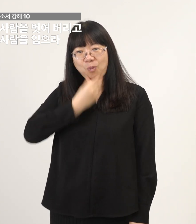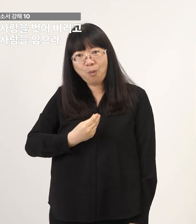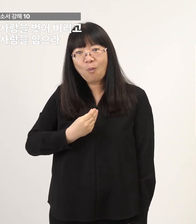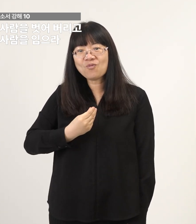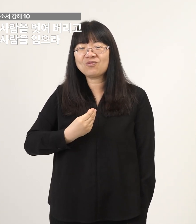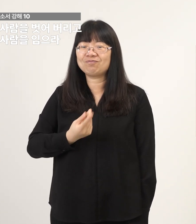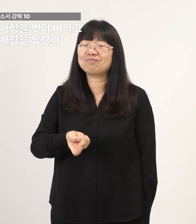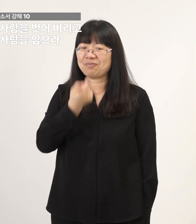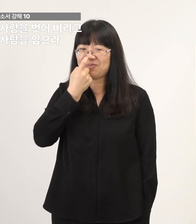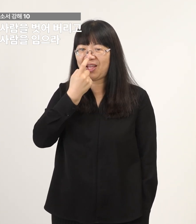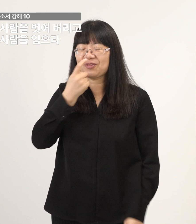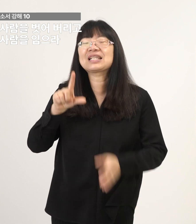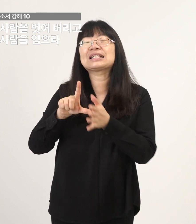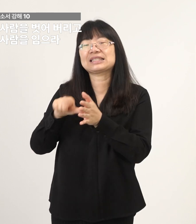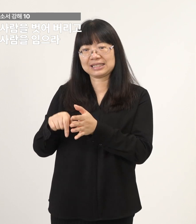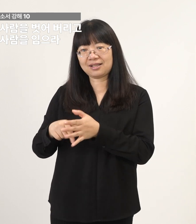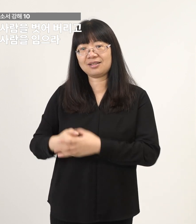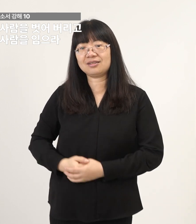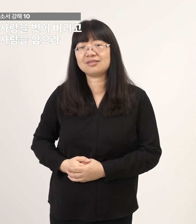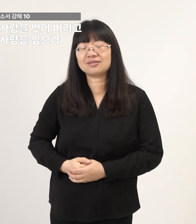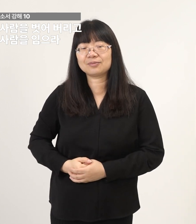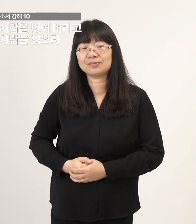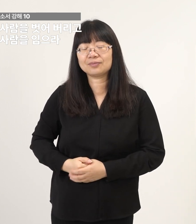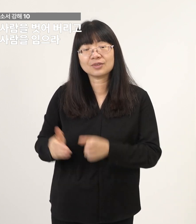공간이에요. 그래서